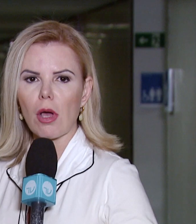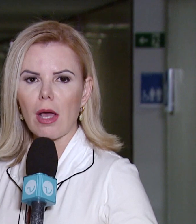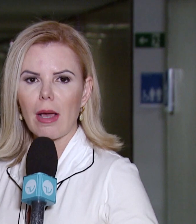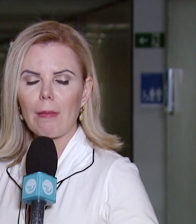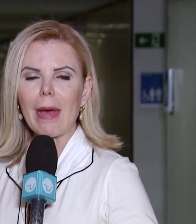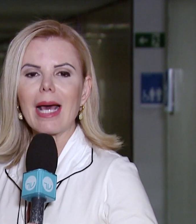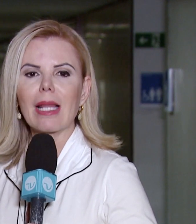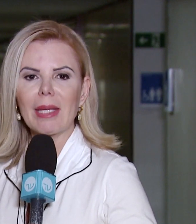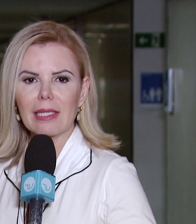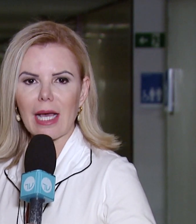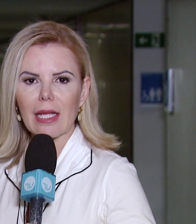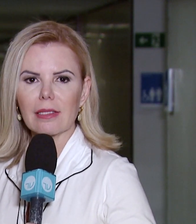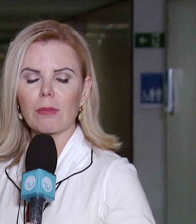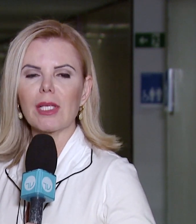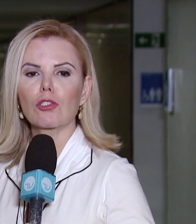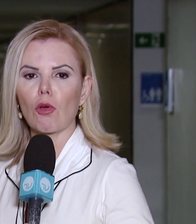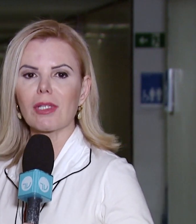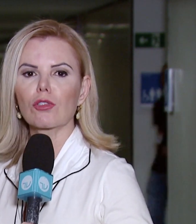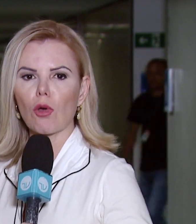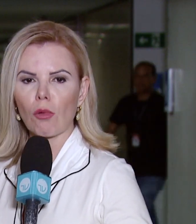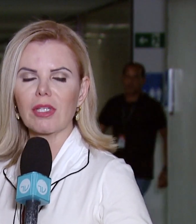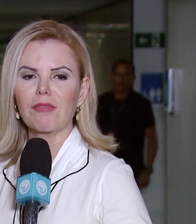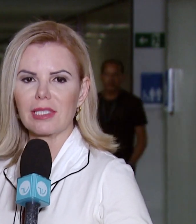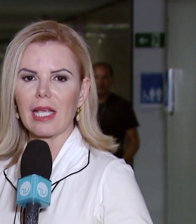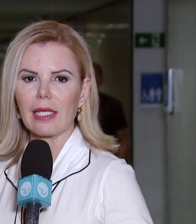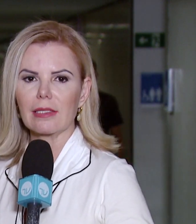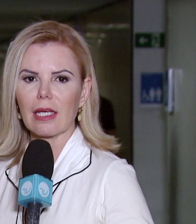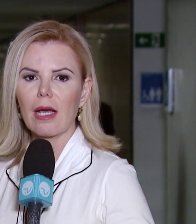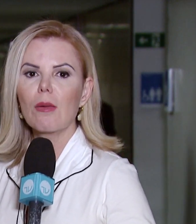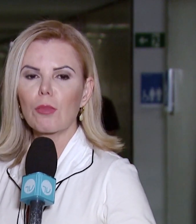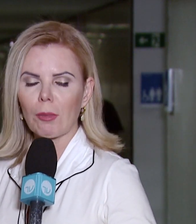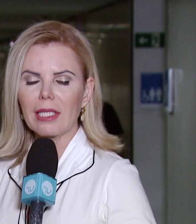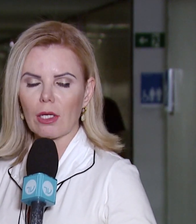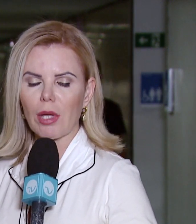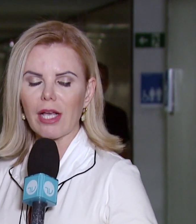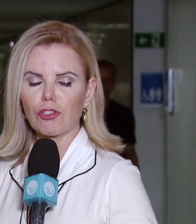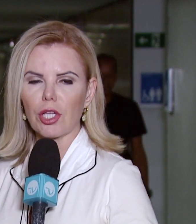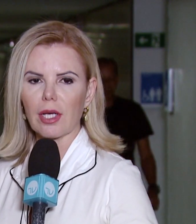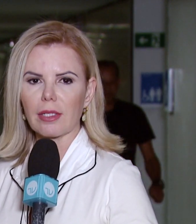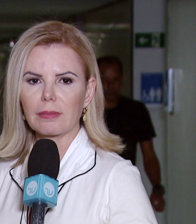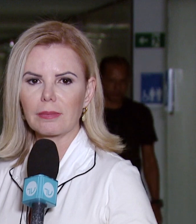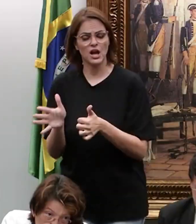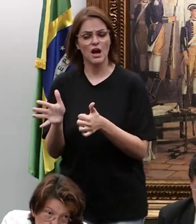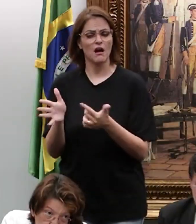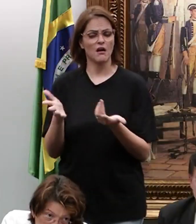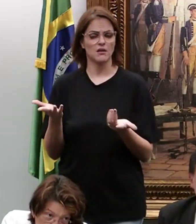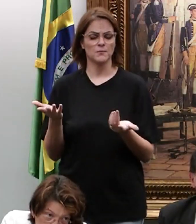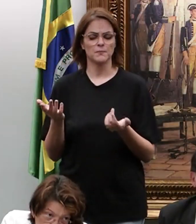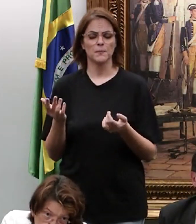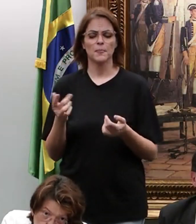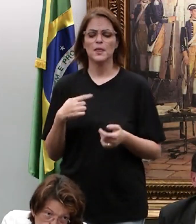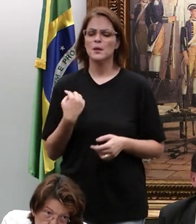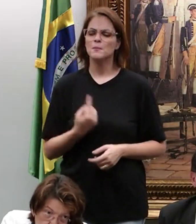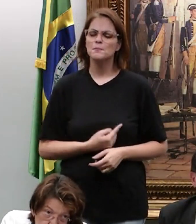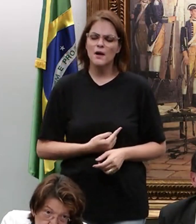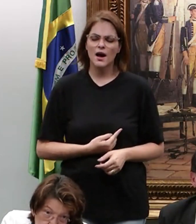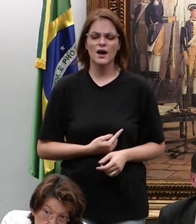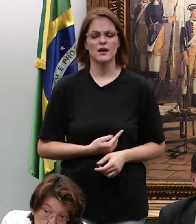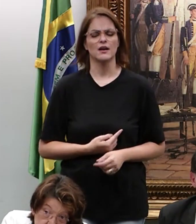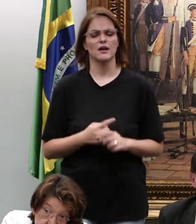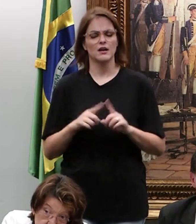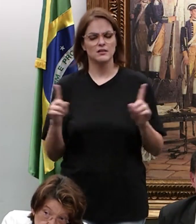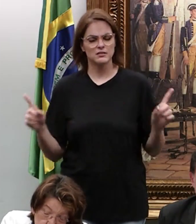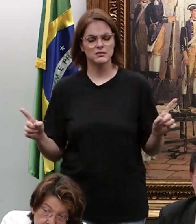Governo. Parlamentares e pessoas com deficiência prometeram reagir. Não podemos, e isso não,